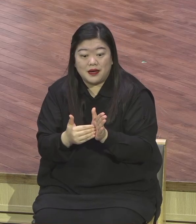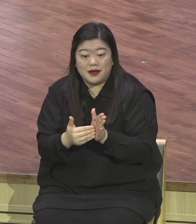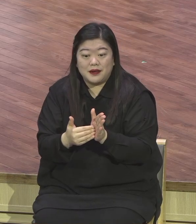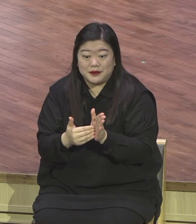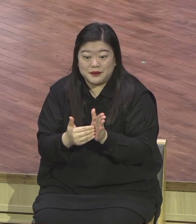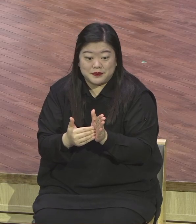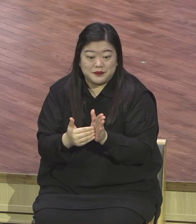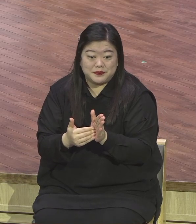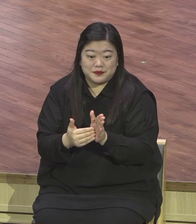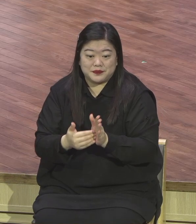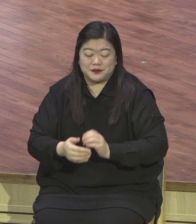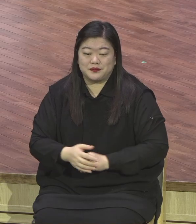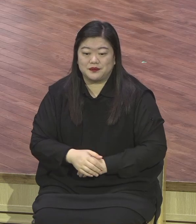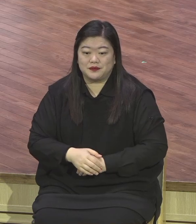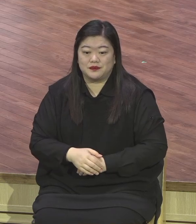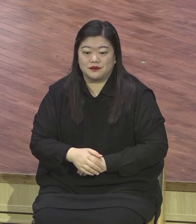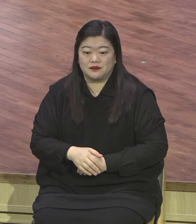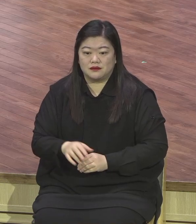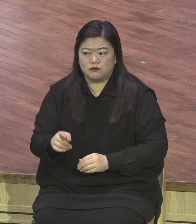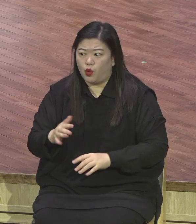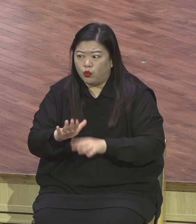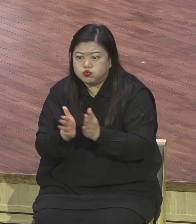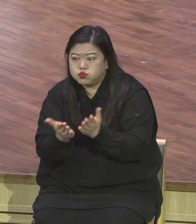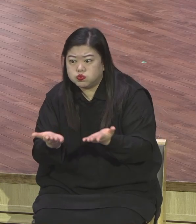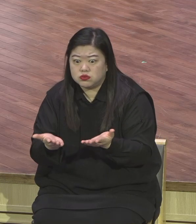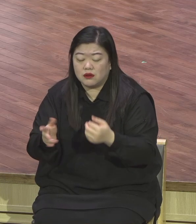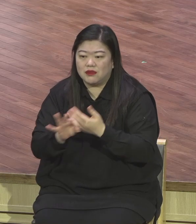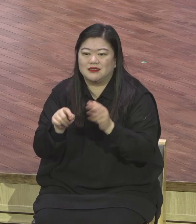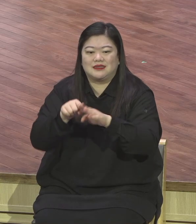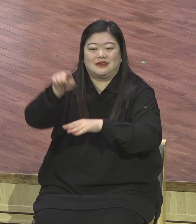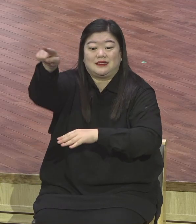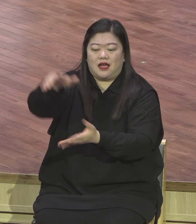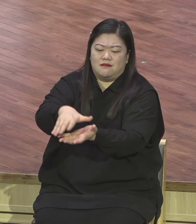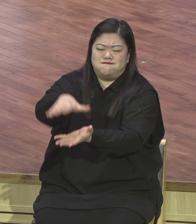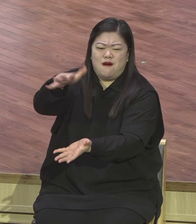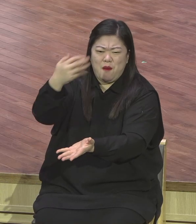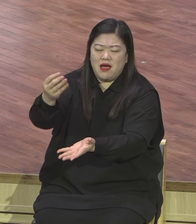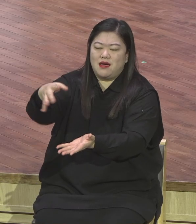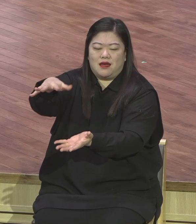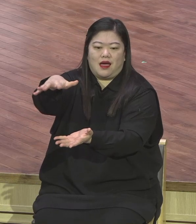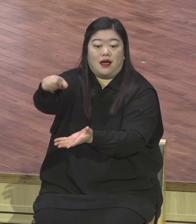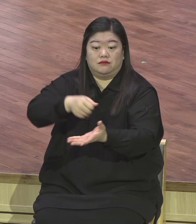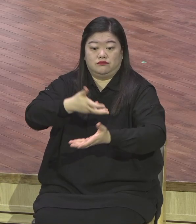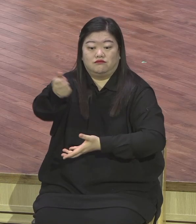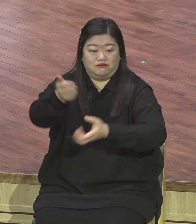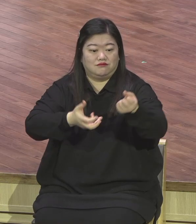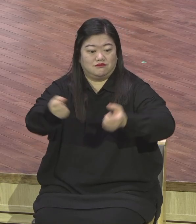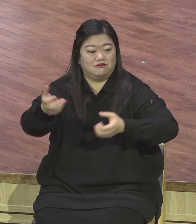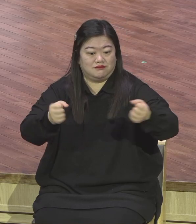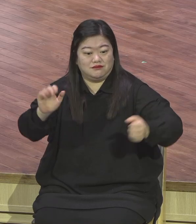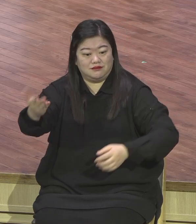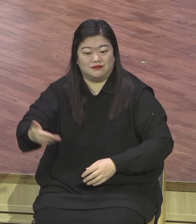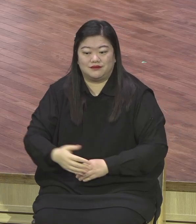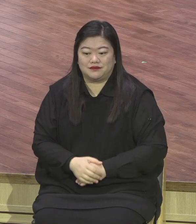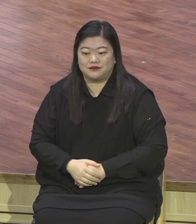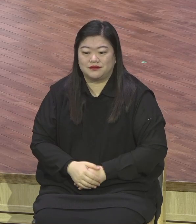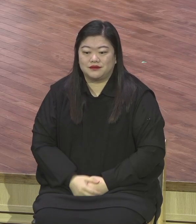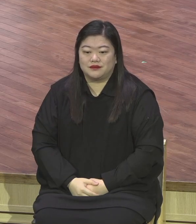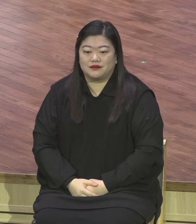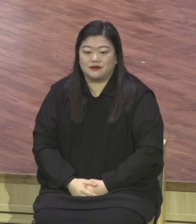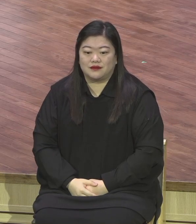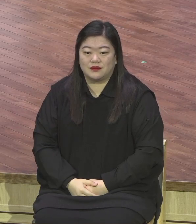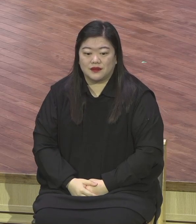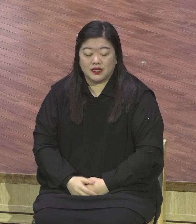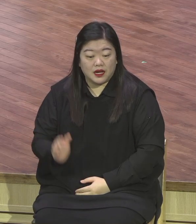발표했습니다. 나가시다가 다 받아가시면 되겠습니다. 지금 시대가 그야말로